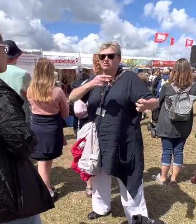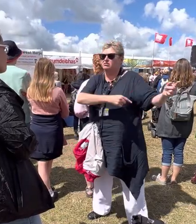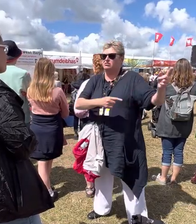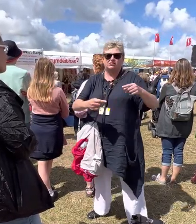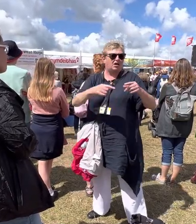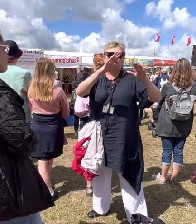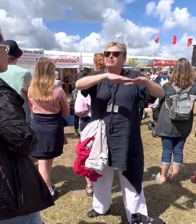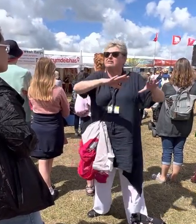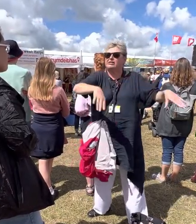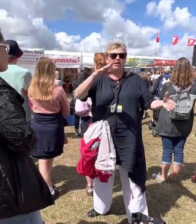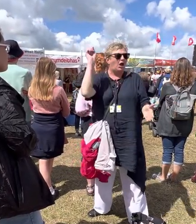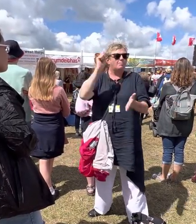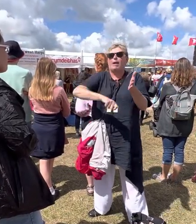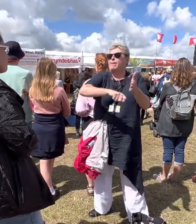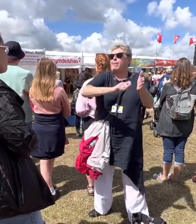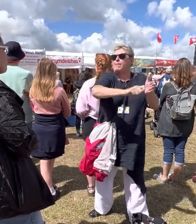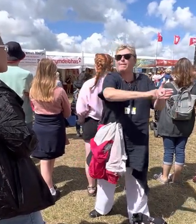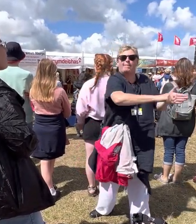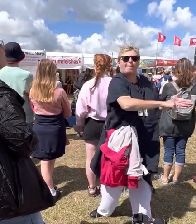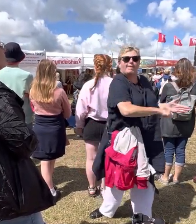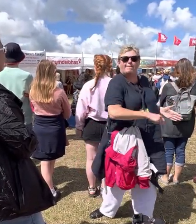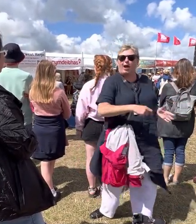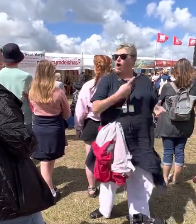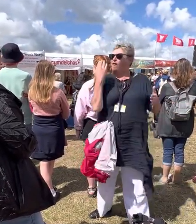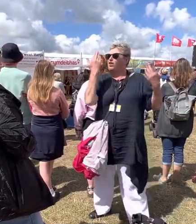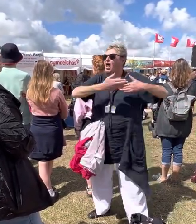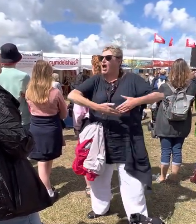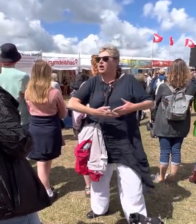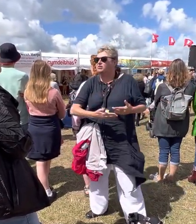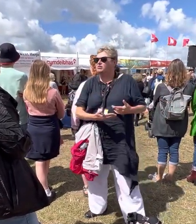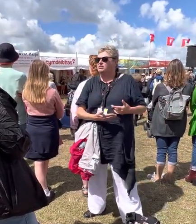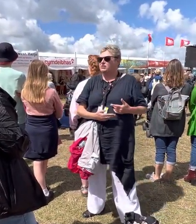yn cael ei prynu dros nos, gofyn cynyddol am ailgartrefi